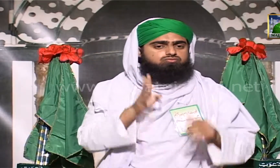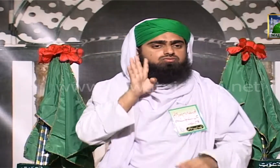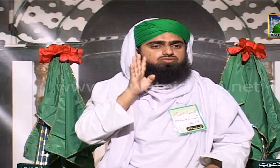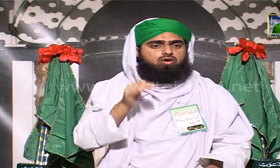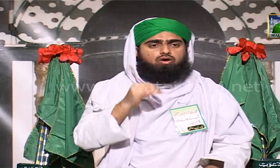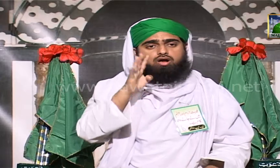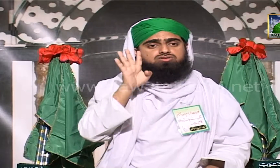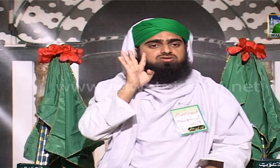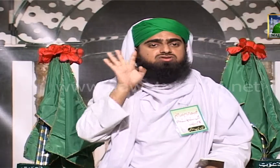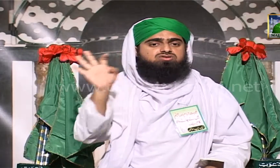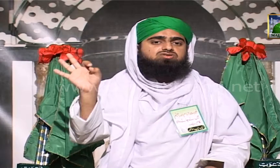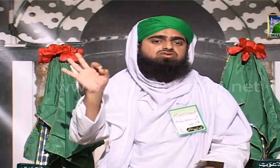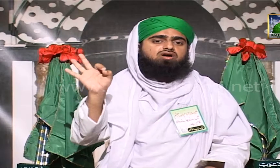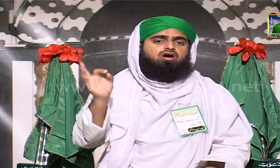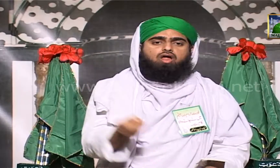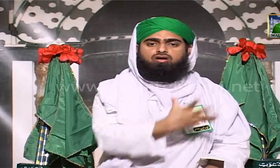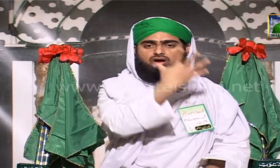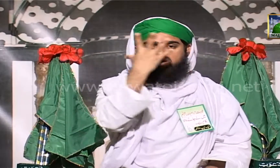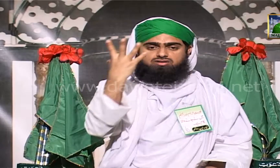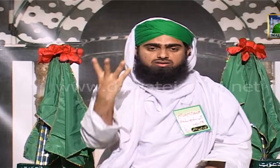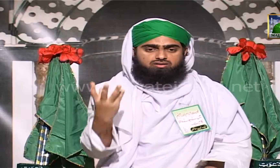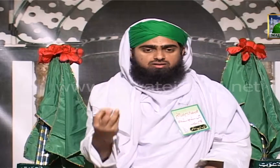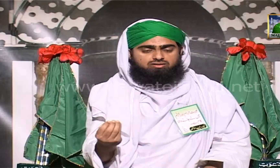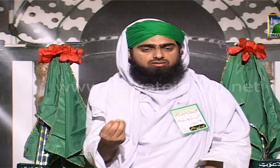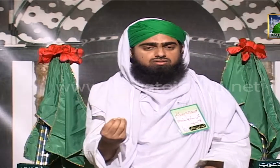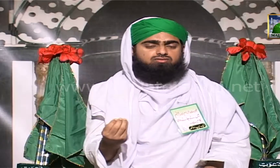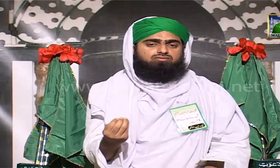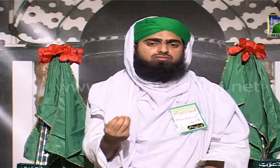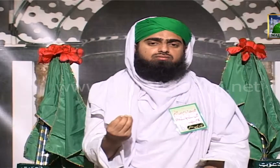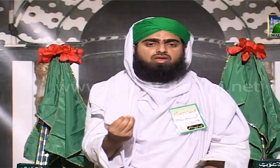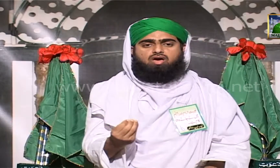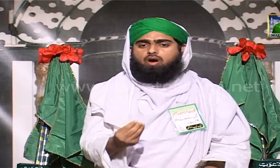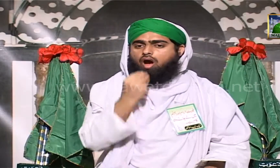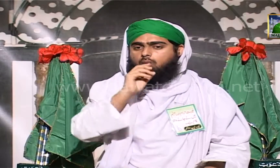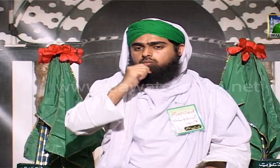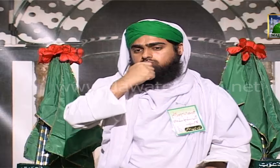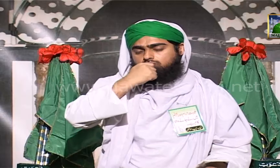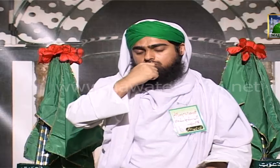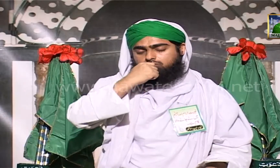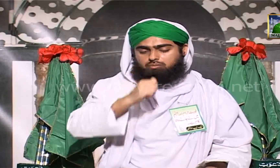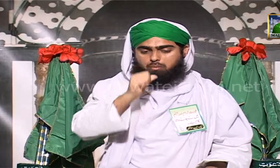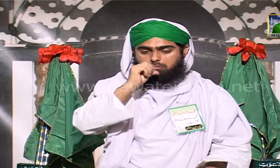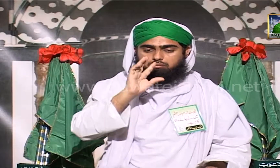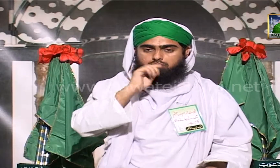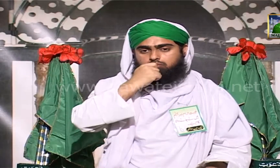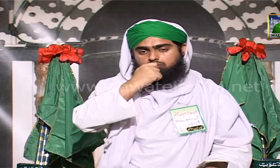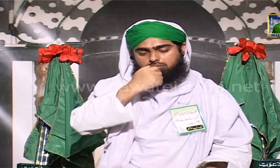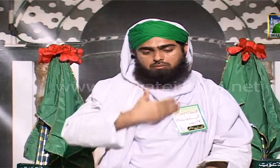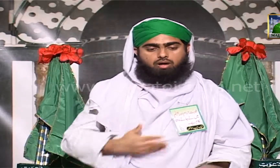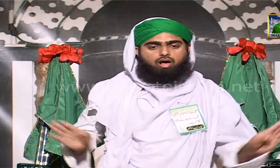کی، یہاں تک کہ 40 روز تک کا میں نے فاقہ کیا، اور اس